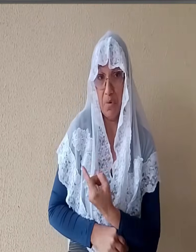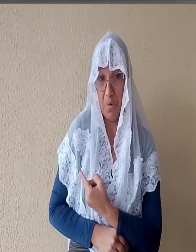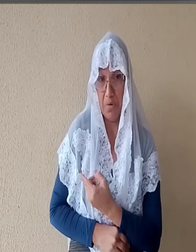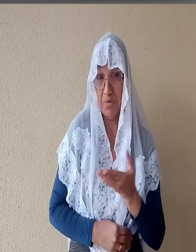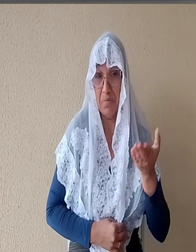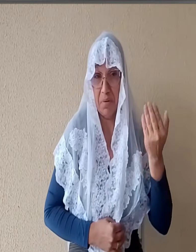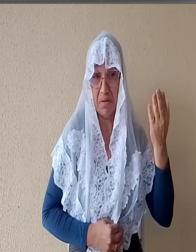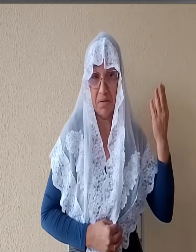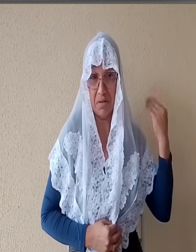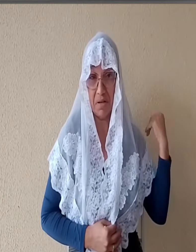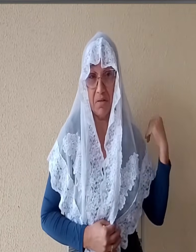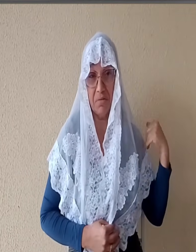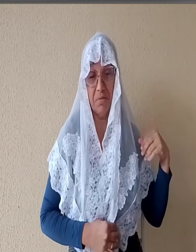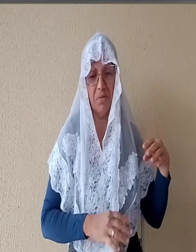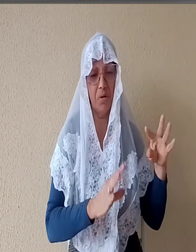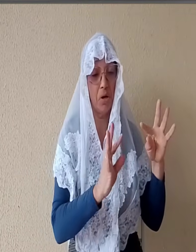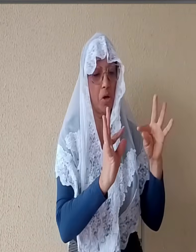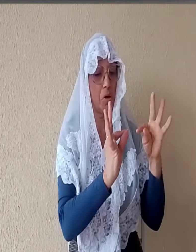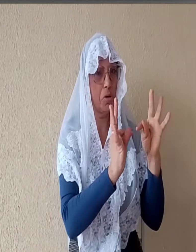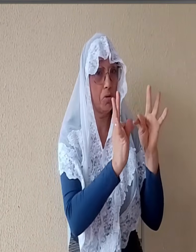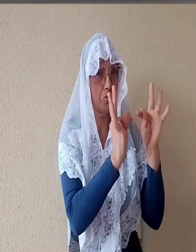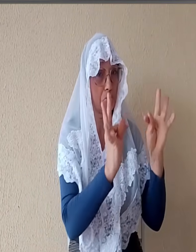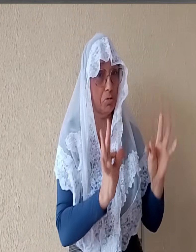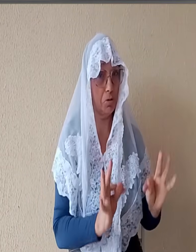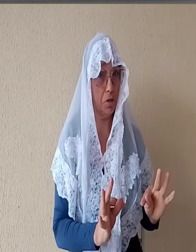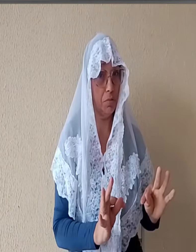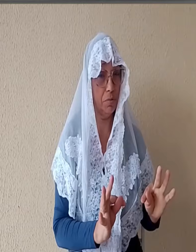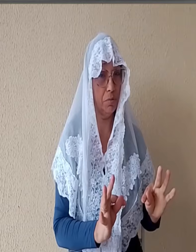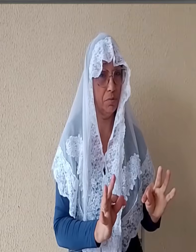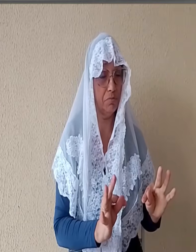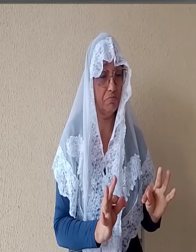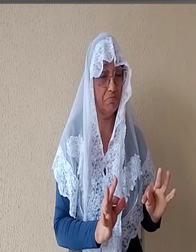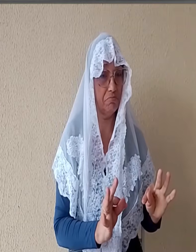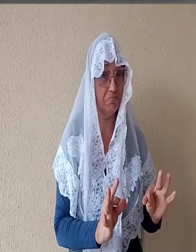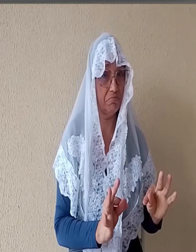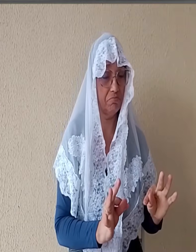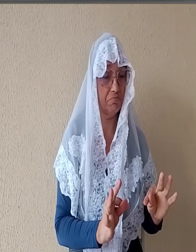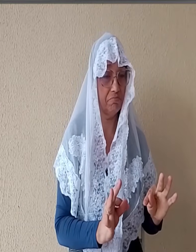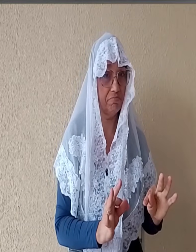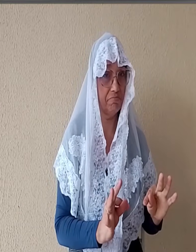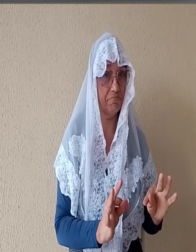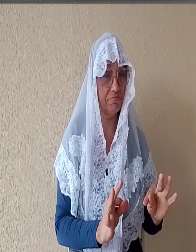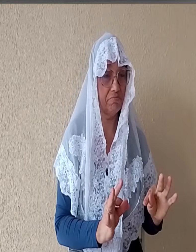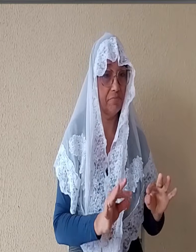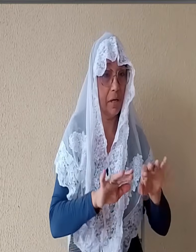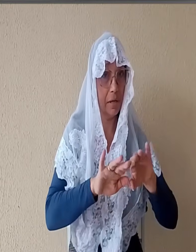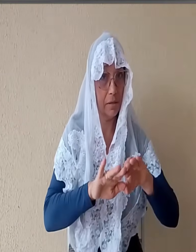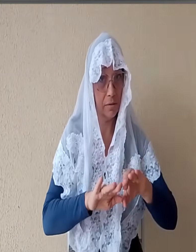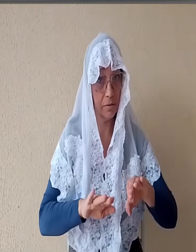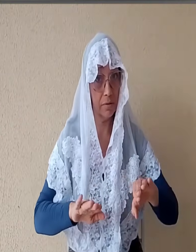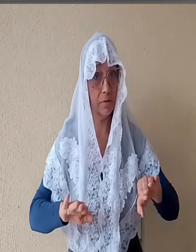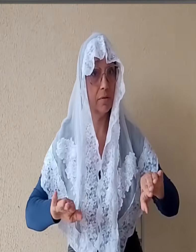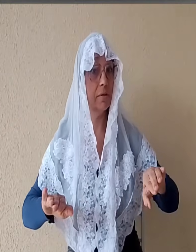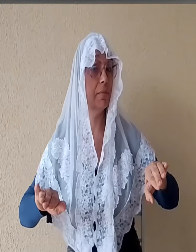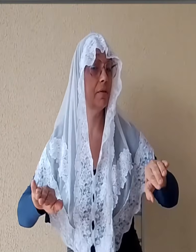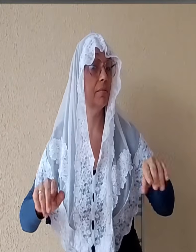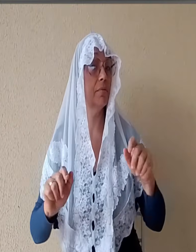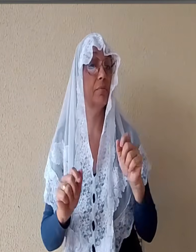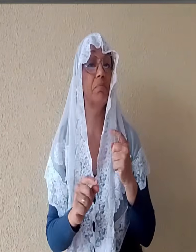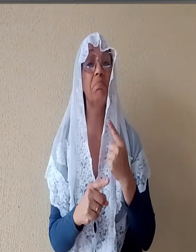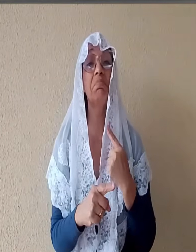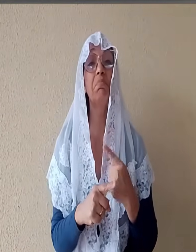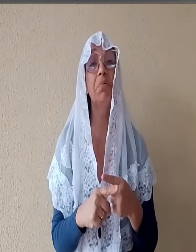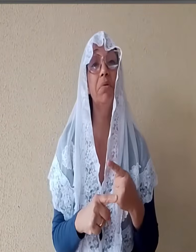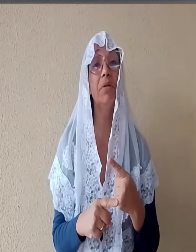irmão. Outros não. E pega isso aí, irmão. Se você for humilde ao Senhor, à